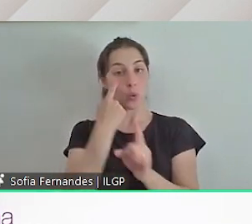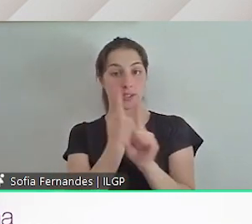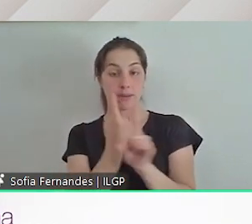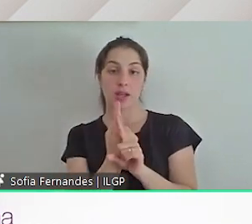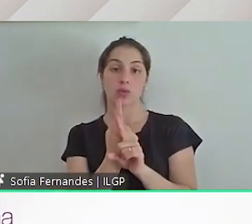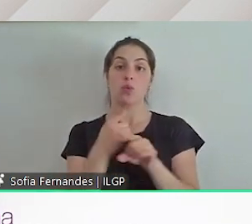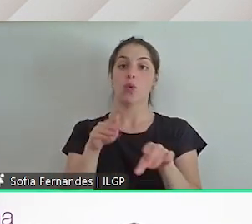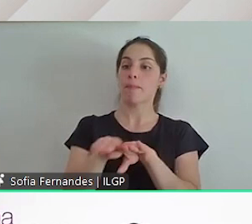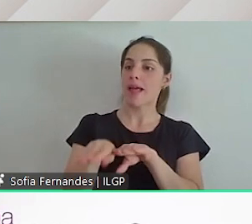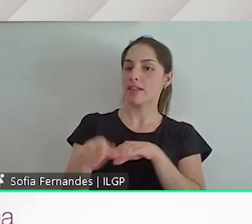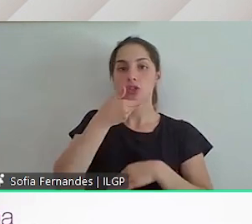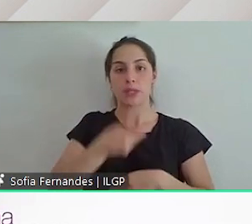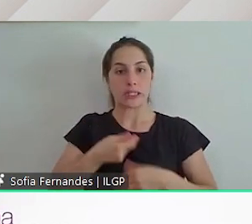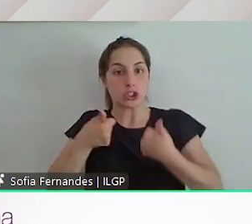práticas